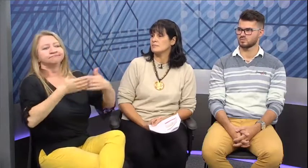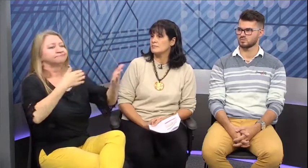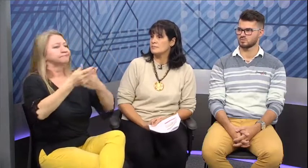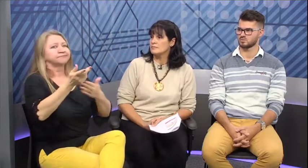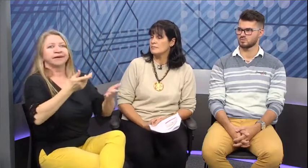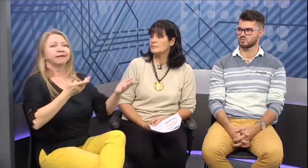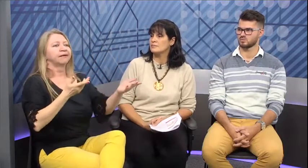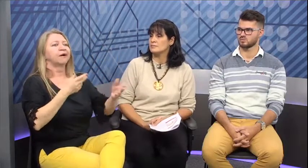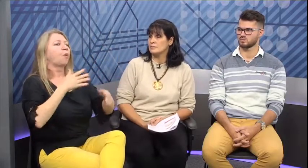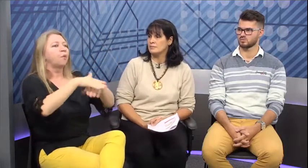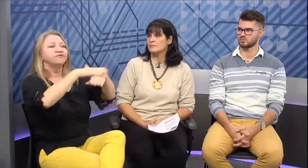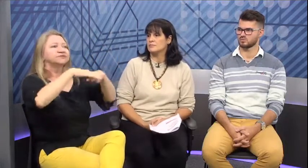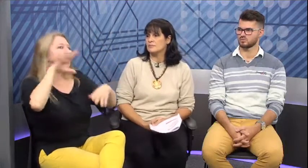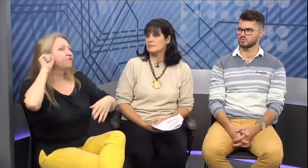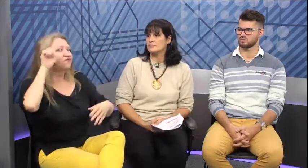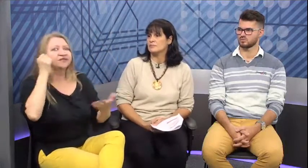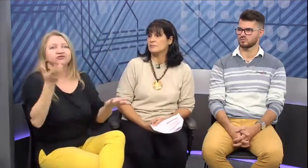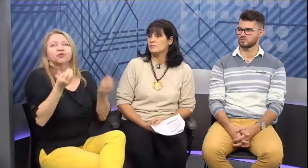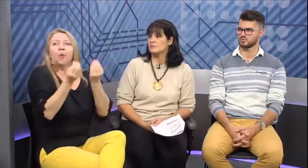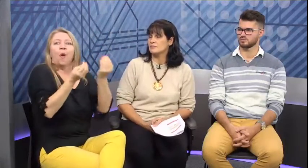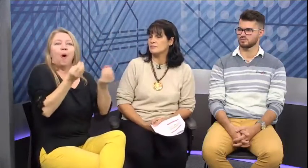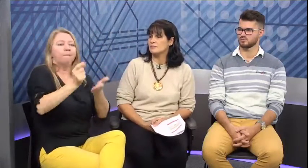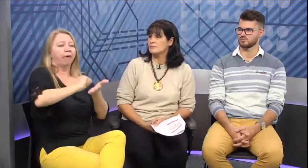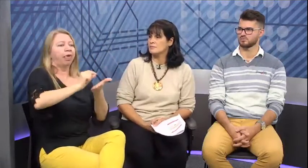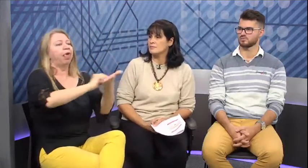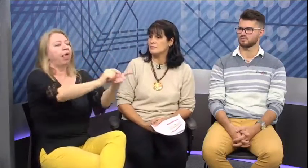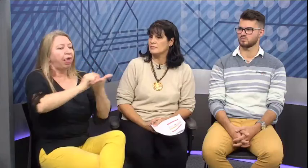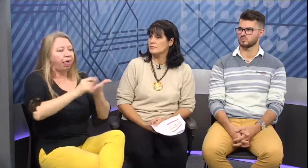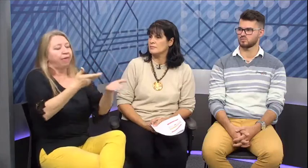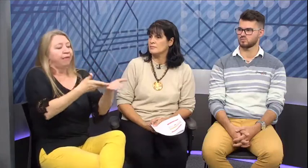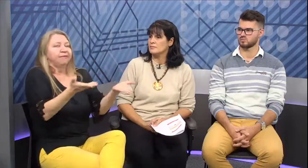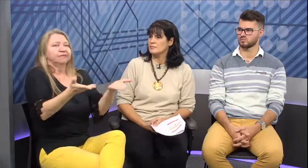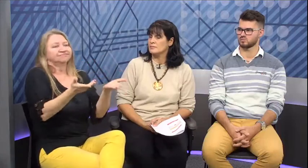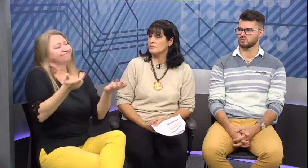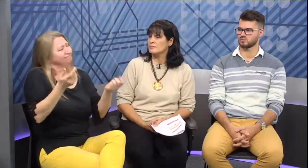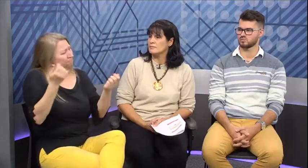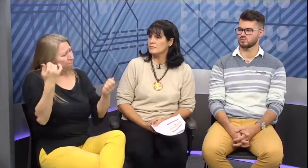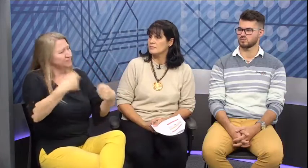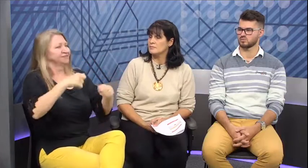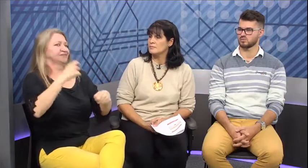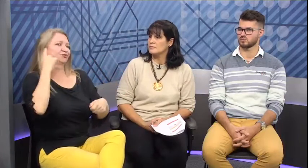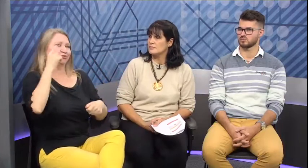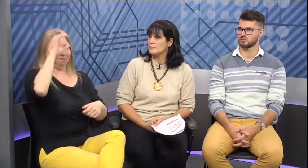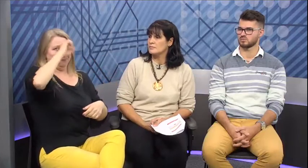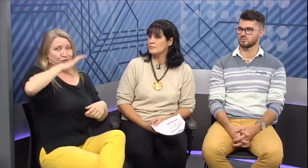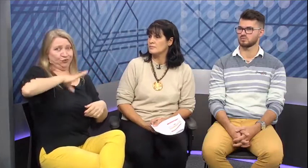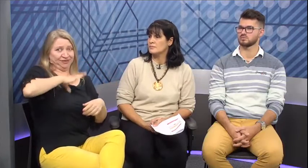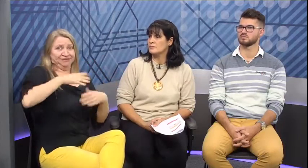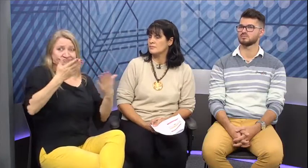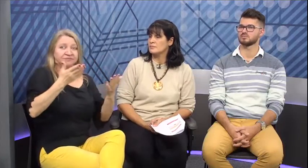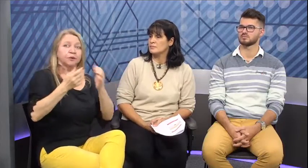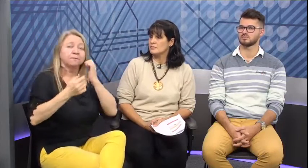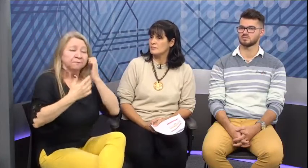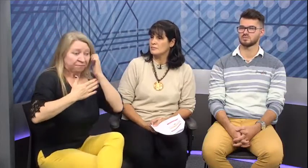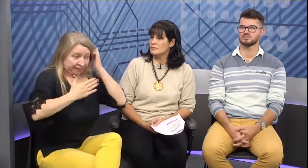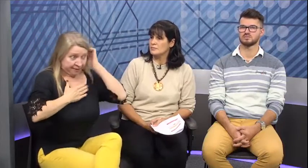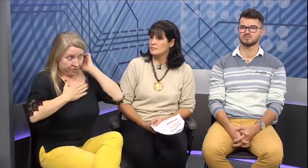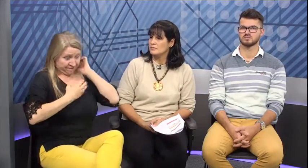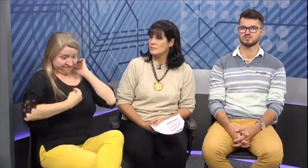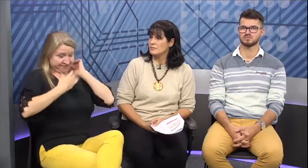numa loja, né, para conversar com os ouvintes, às vezes na escrita quando é necessário. Então os surdos precisam se